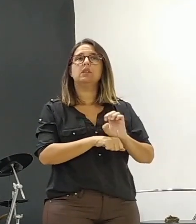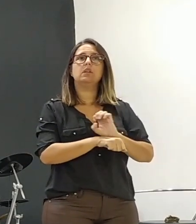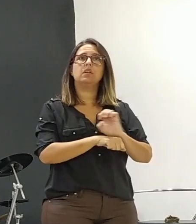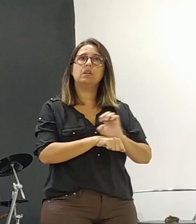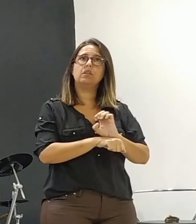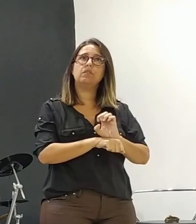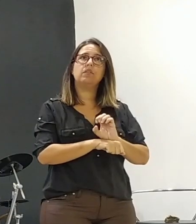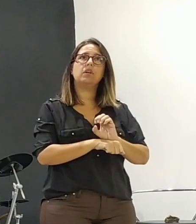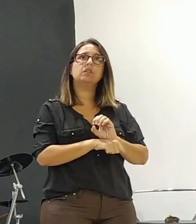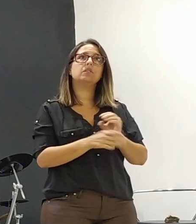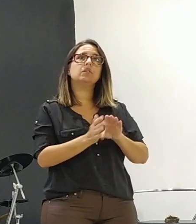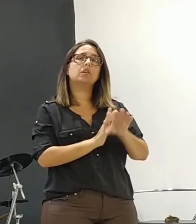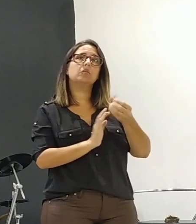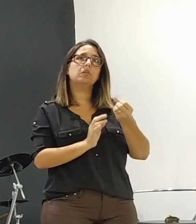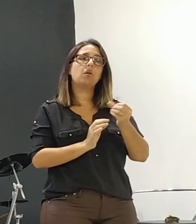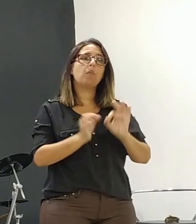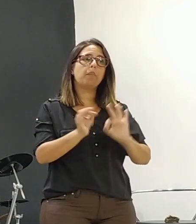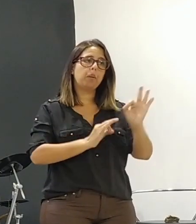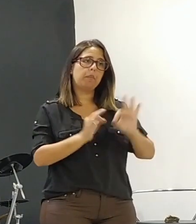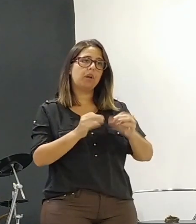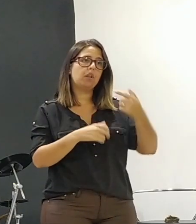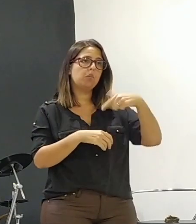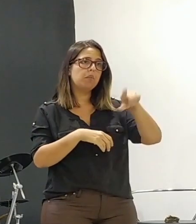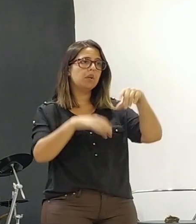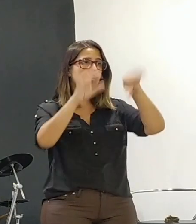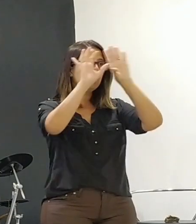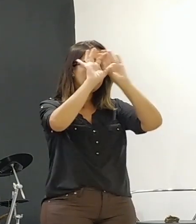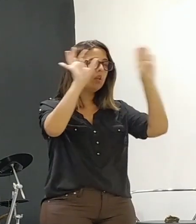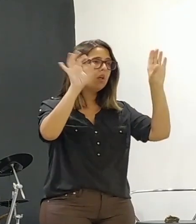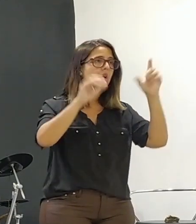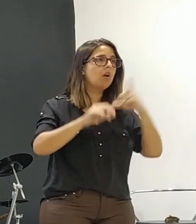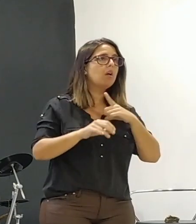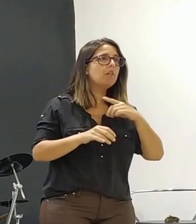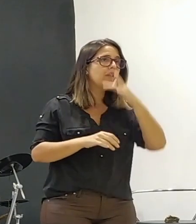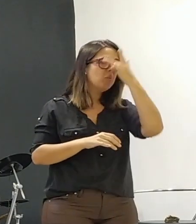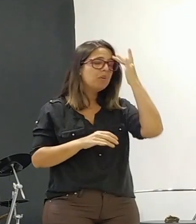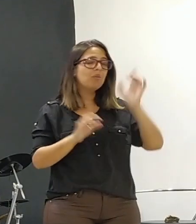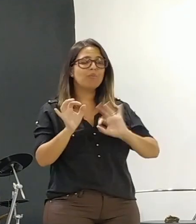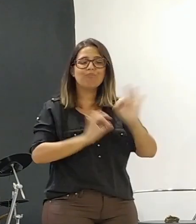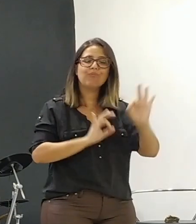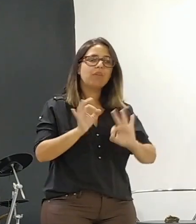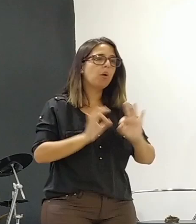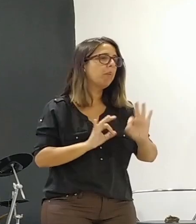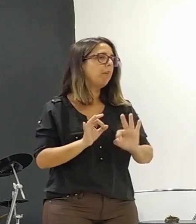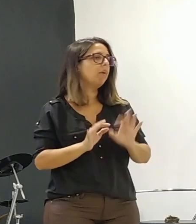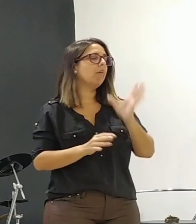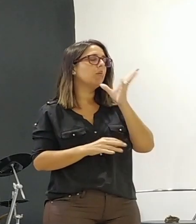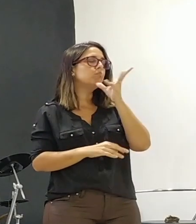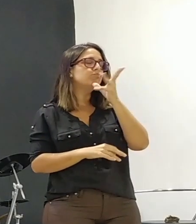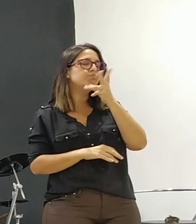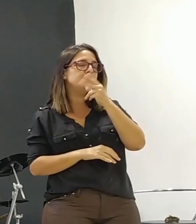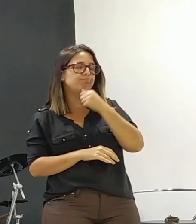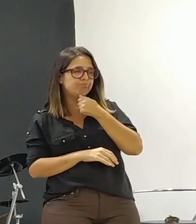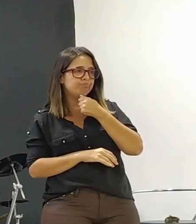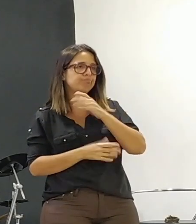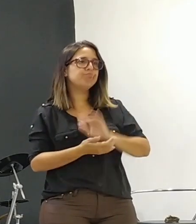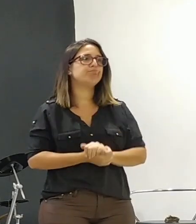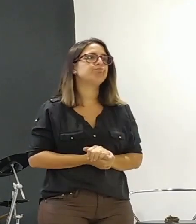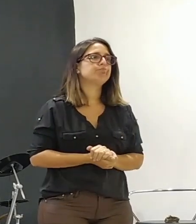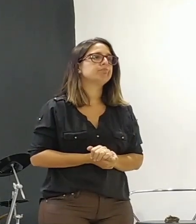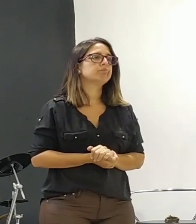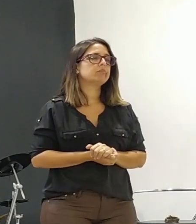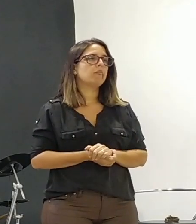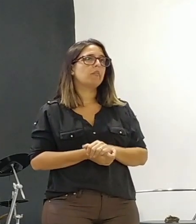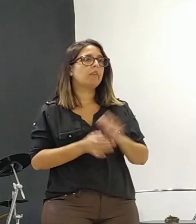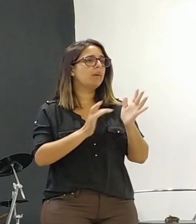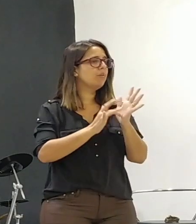Você tem que comer preparado para ir. Tem gente que não está se preparando para partir, está achando que está demorando, está achando até que Jesus